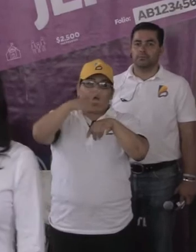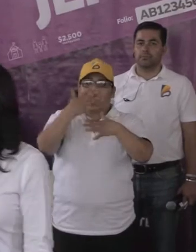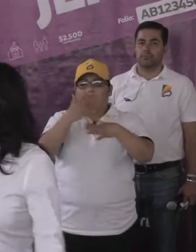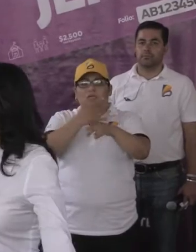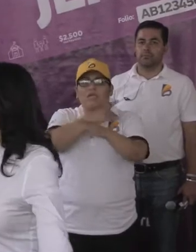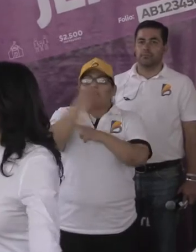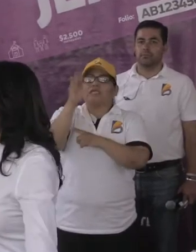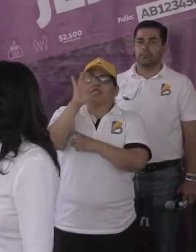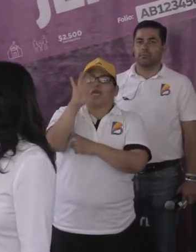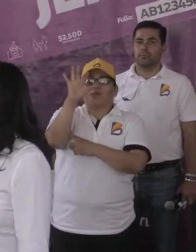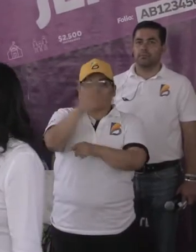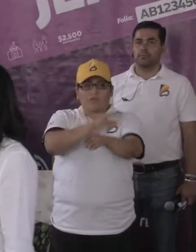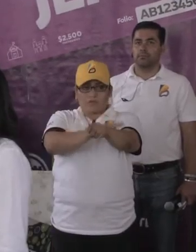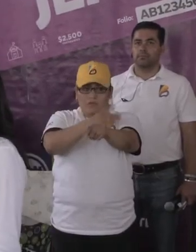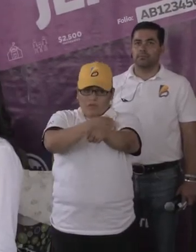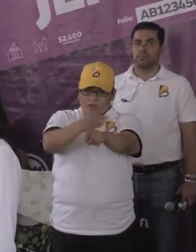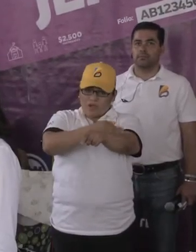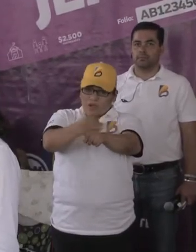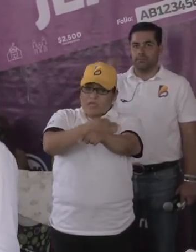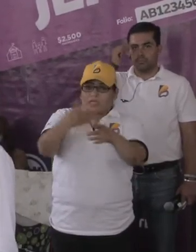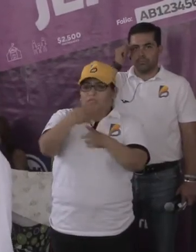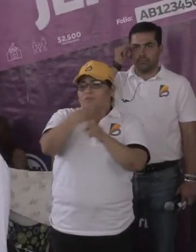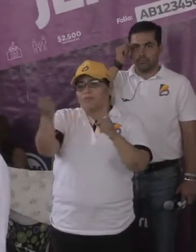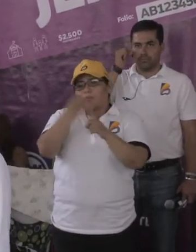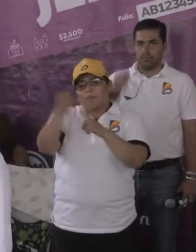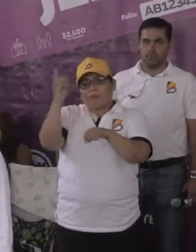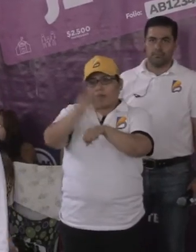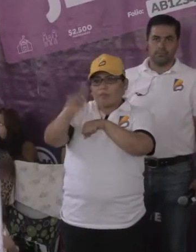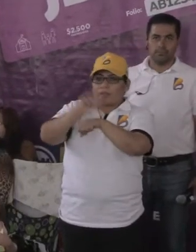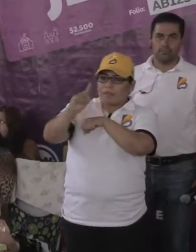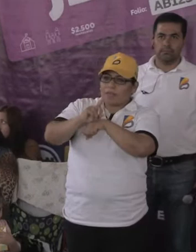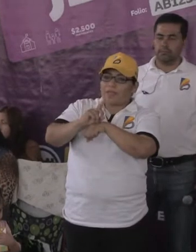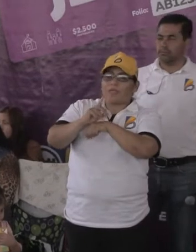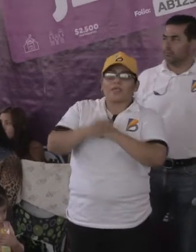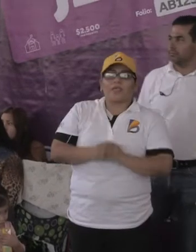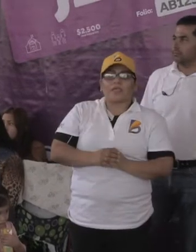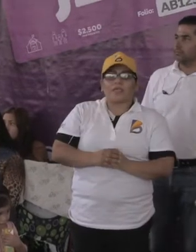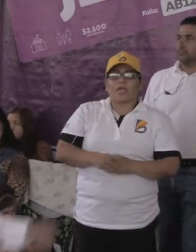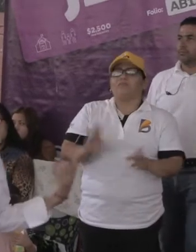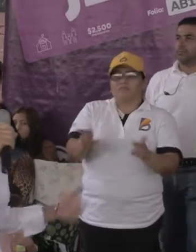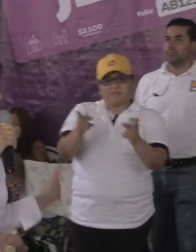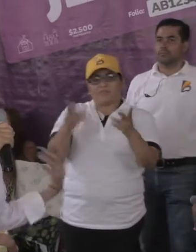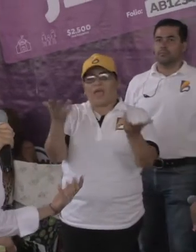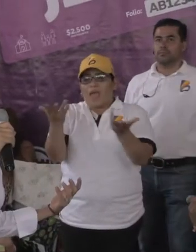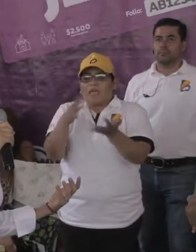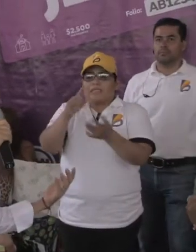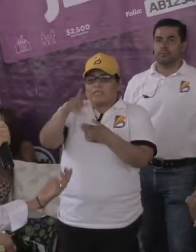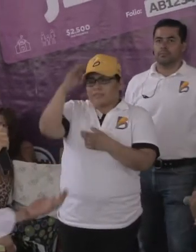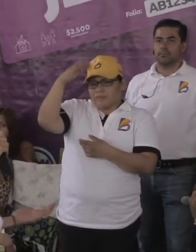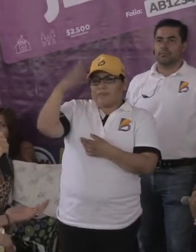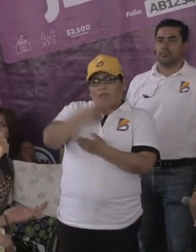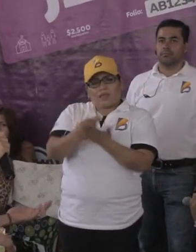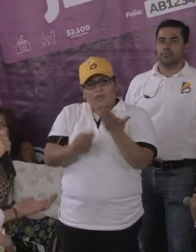de 150 familias que se organizan y que salen adelante con la venta, la elaboración y la venta